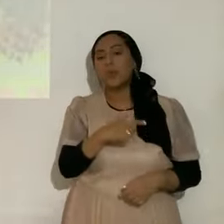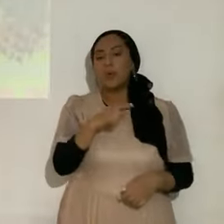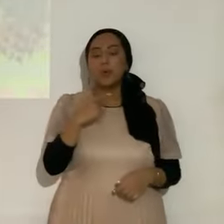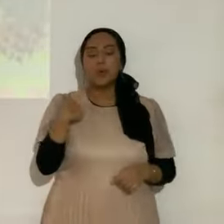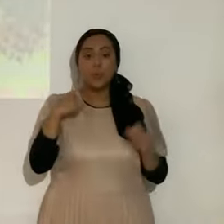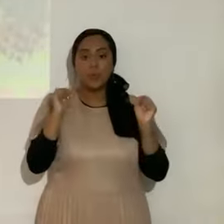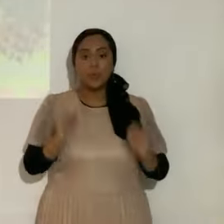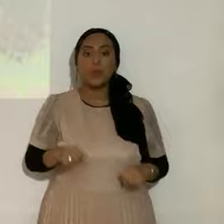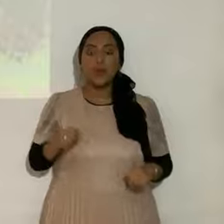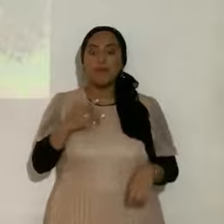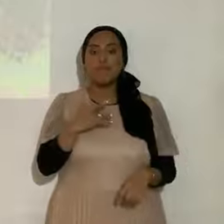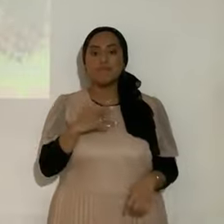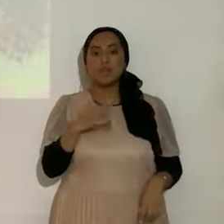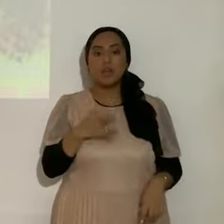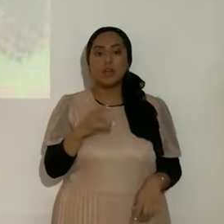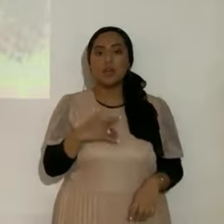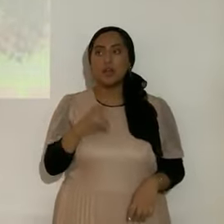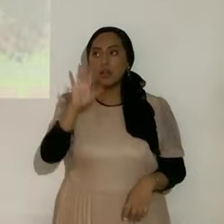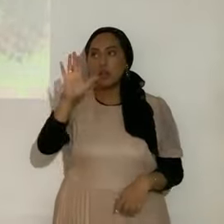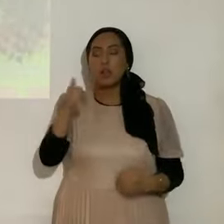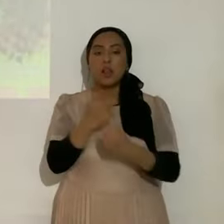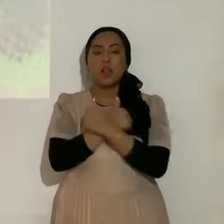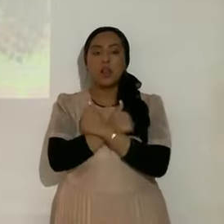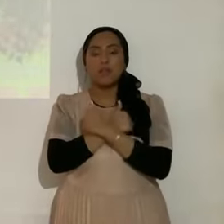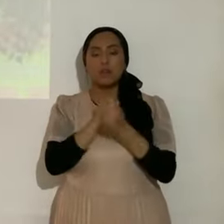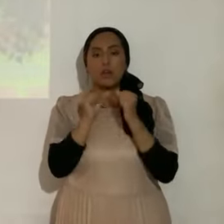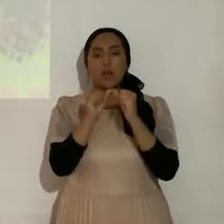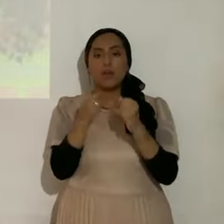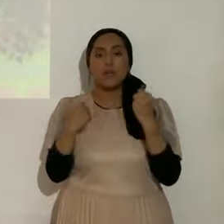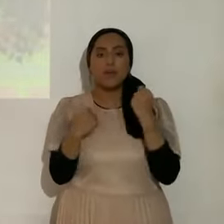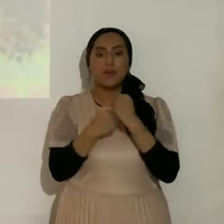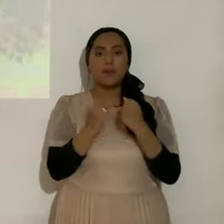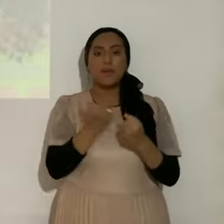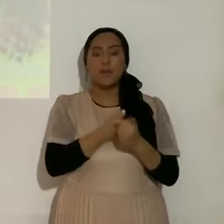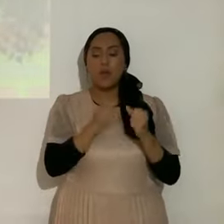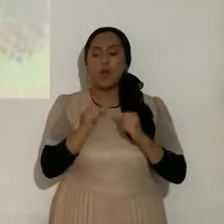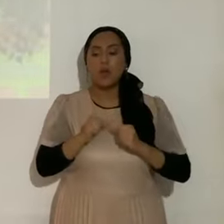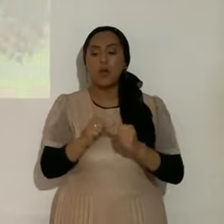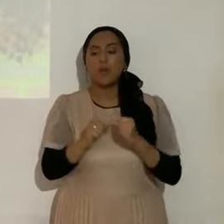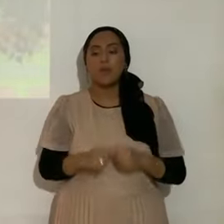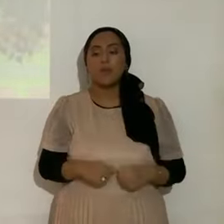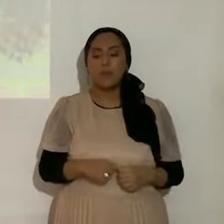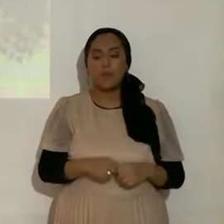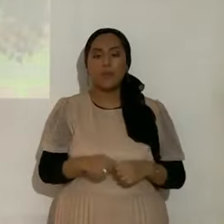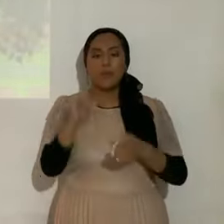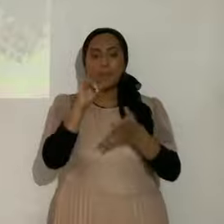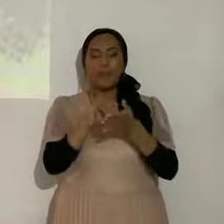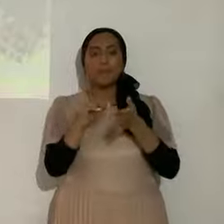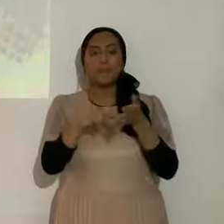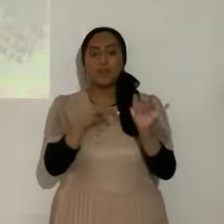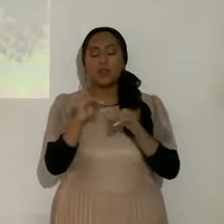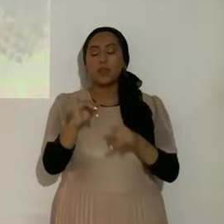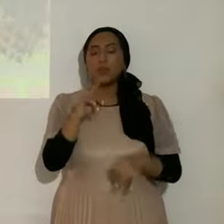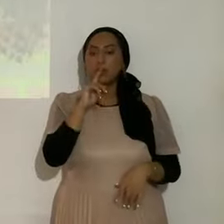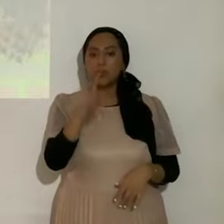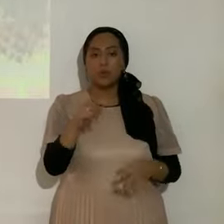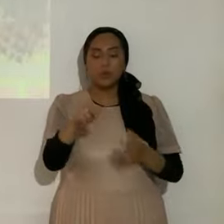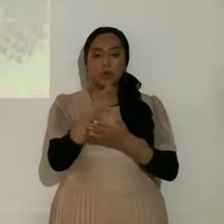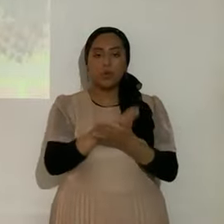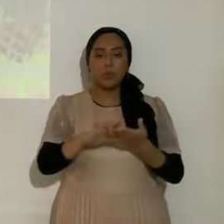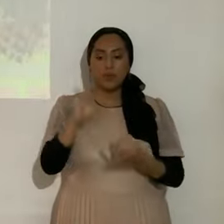lo podemos percibir. Siempre está el amor de Yahshua alentándonos. Siempre. Y eso es el bendito Espíritu Santo, el bendito